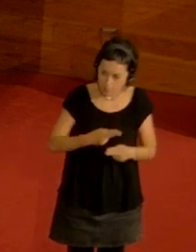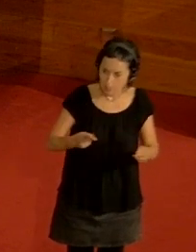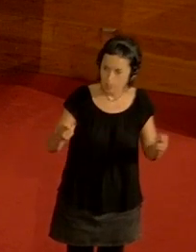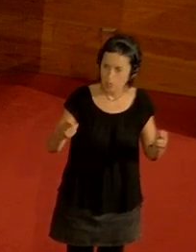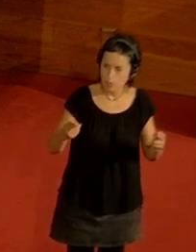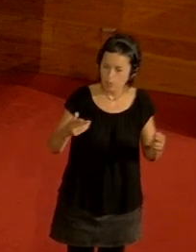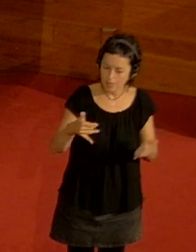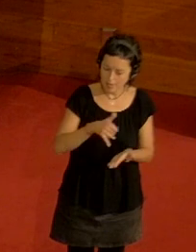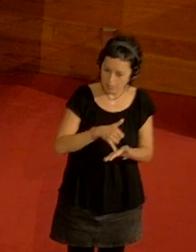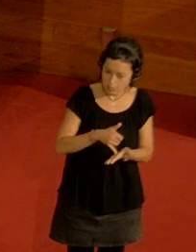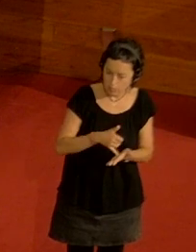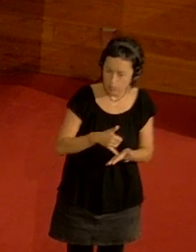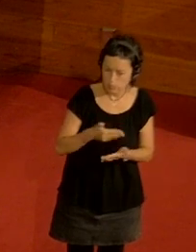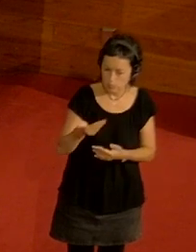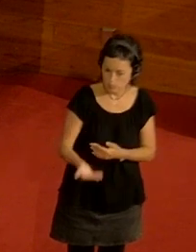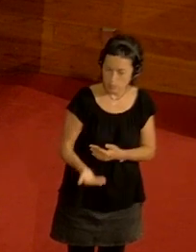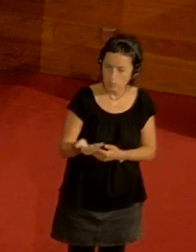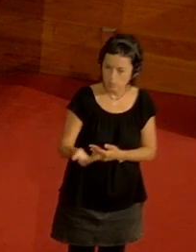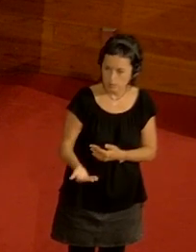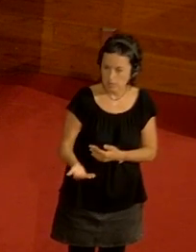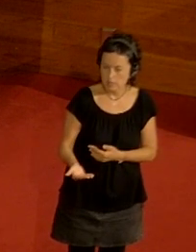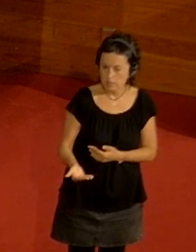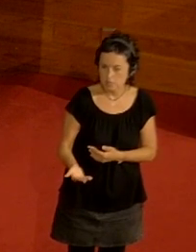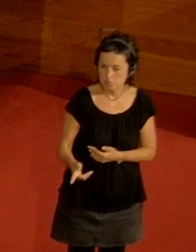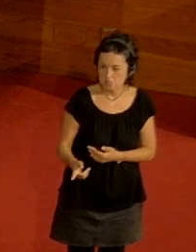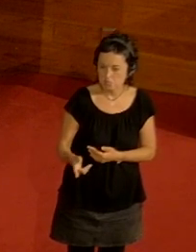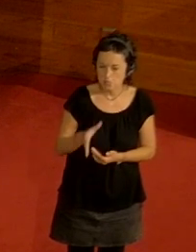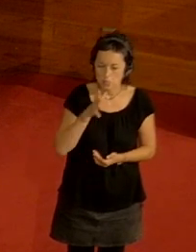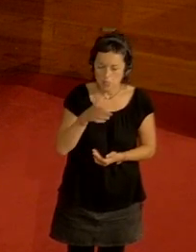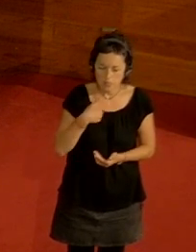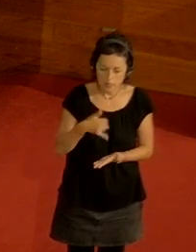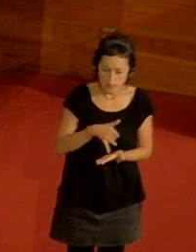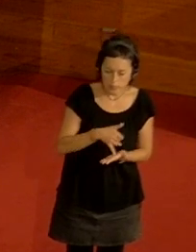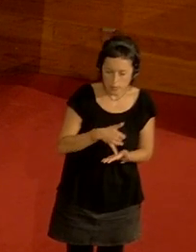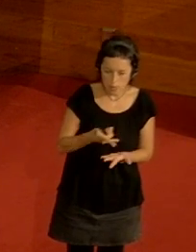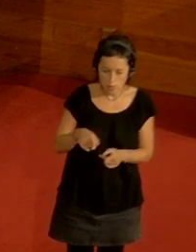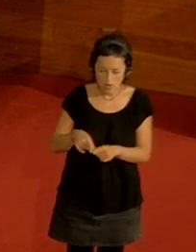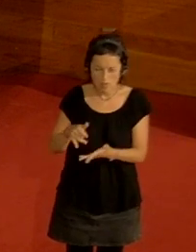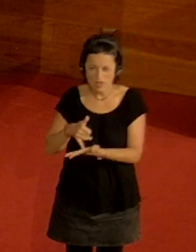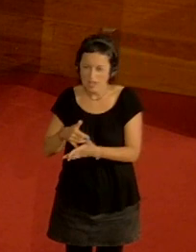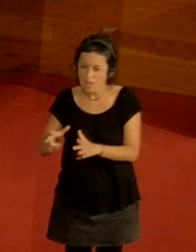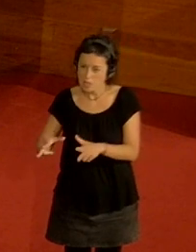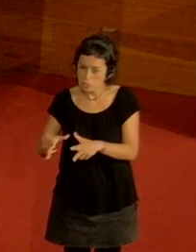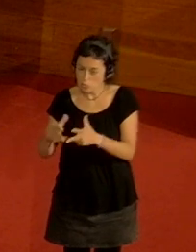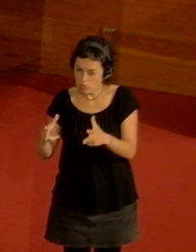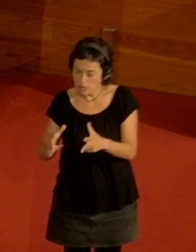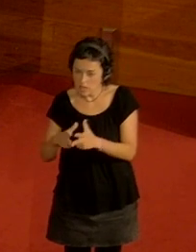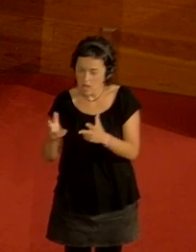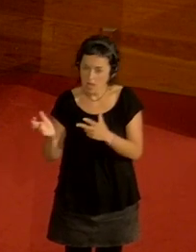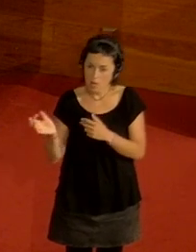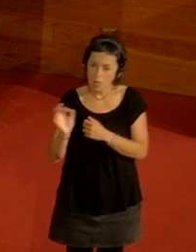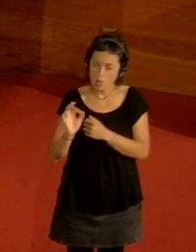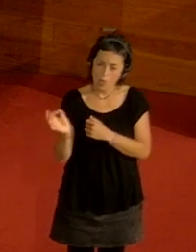vulnerabilidad para mí la vulnerabilidad tiene tiene mucho que ver con esa con la fragilidad social y la y la O con la